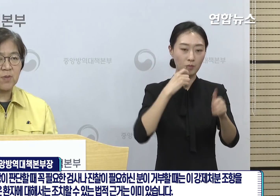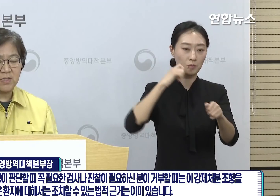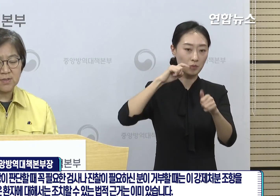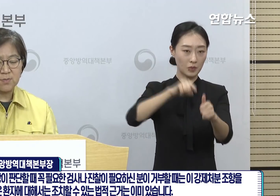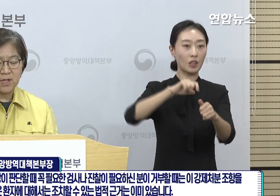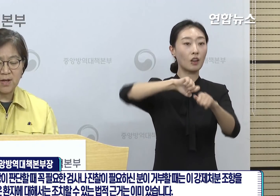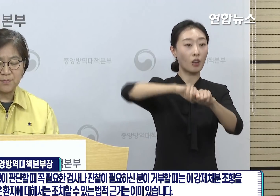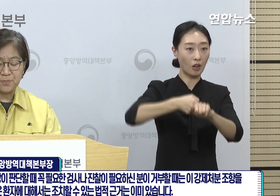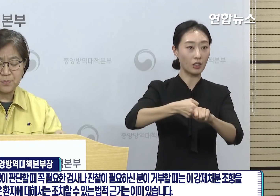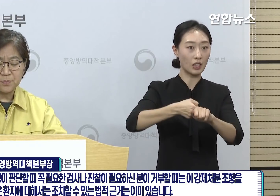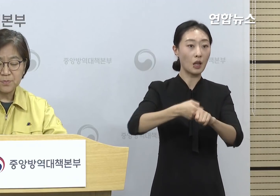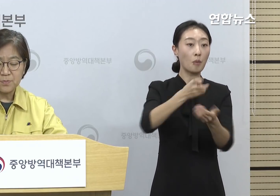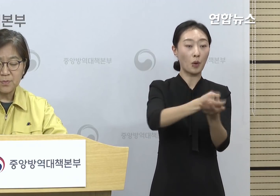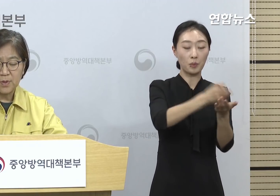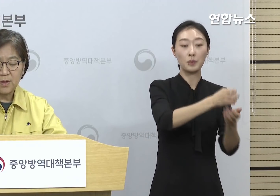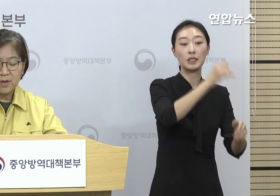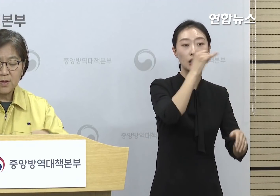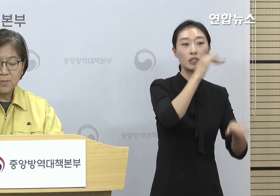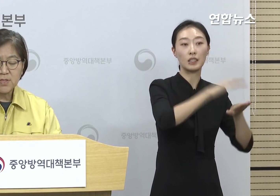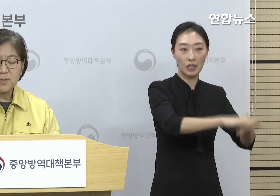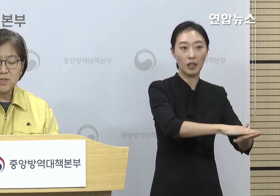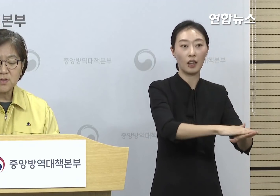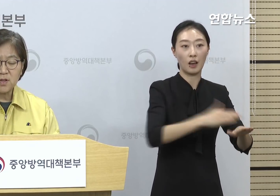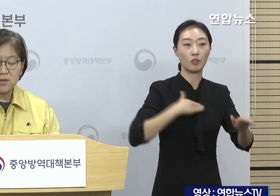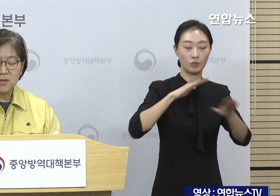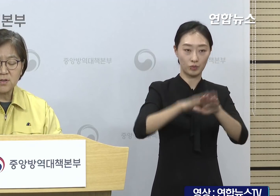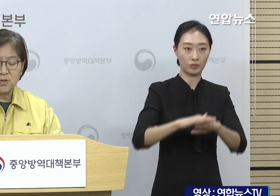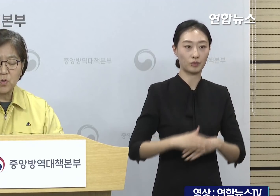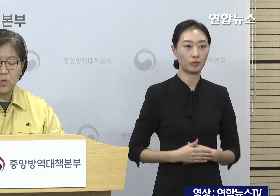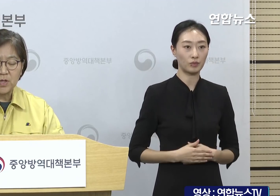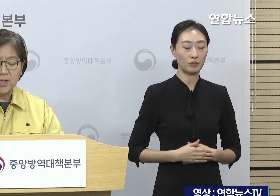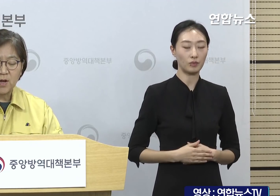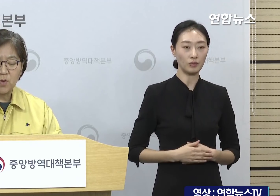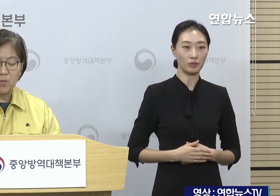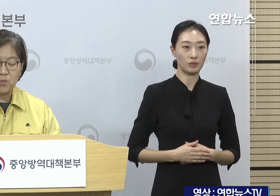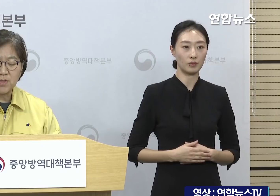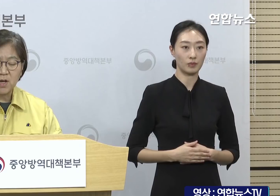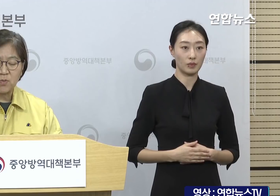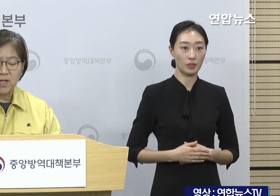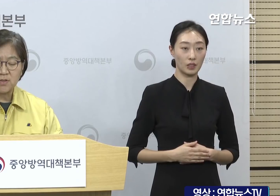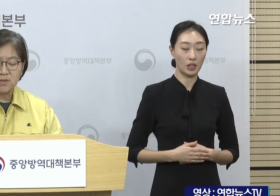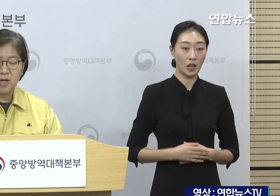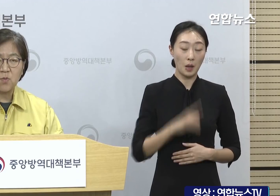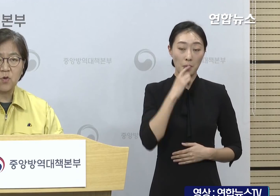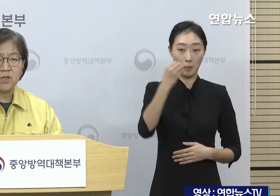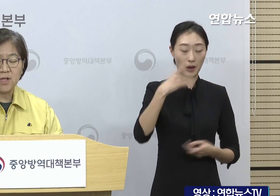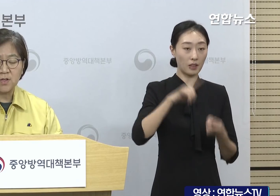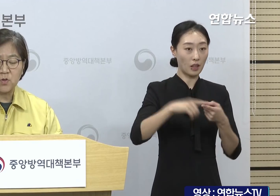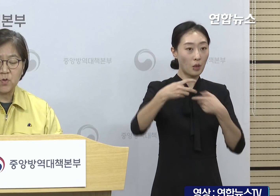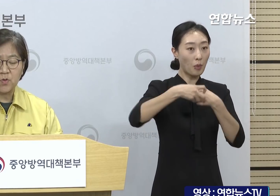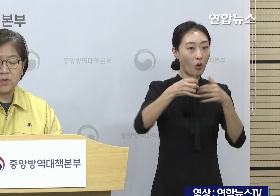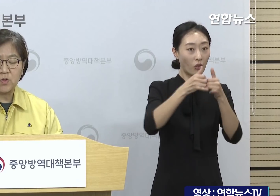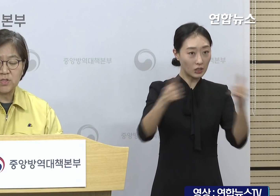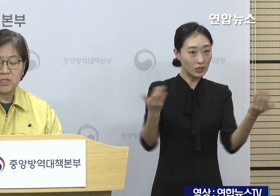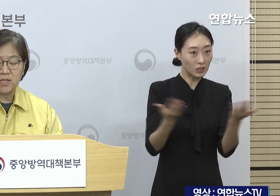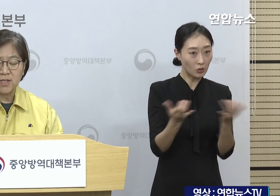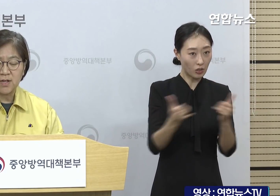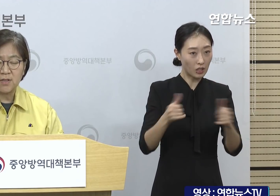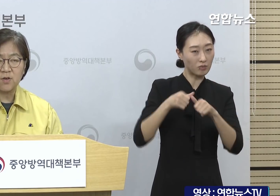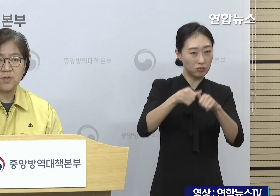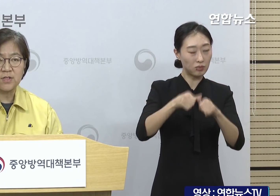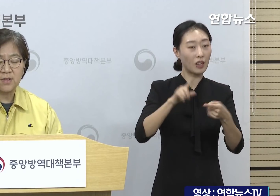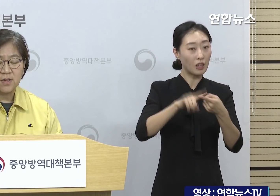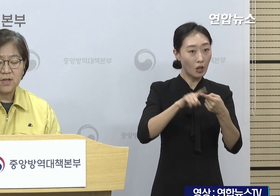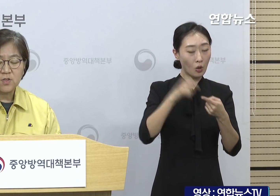근거는 이미 있습니다 쓰 마셨던 그 우리 용인하고 의 몸싸움이 다 증상을 보였다는 의료 의료진